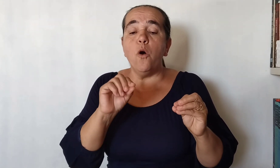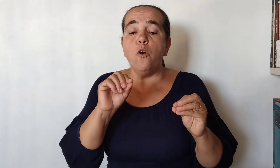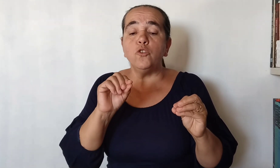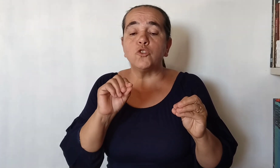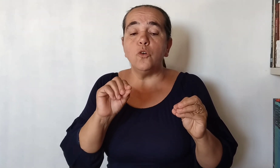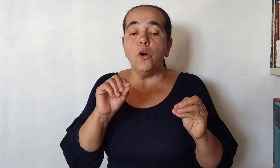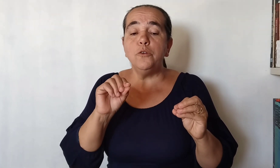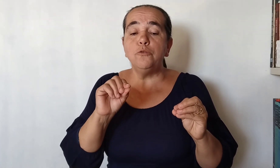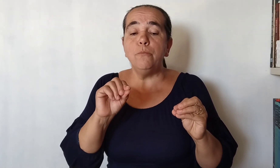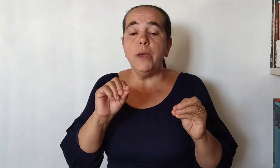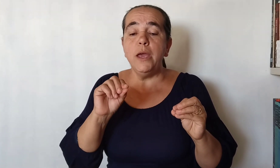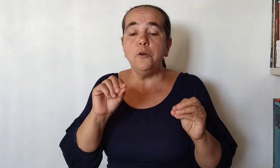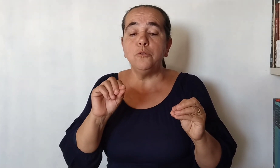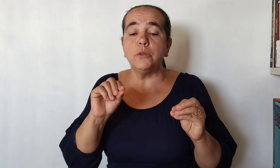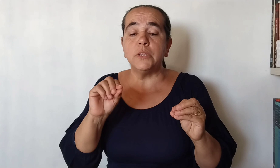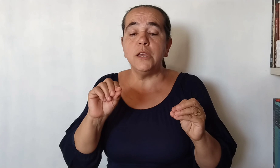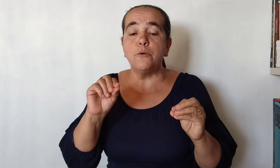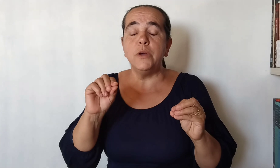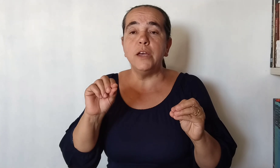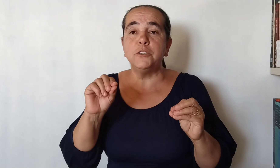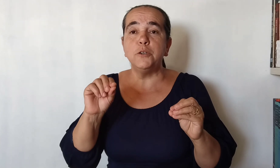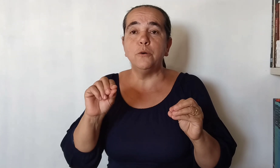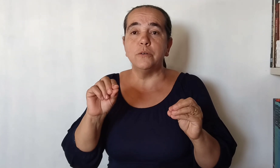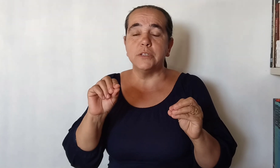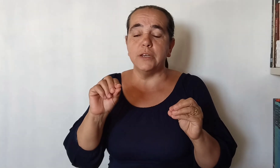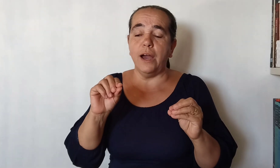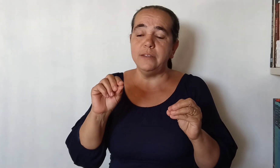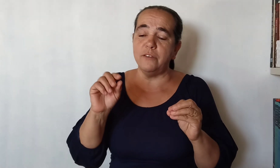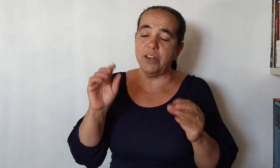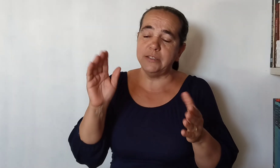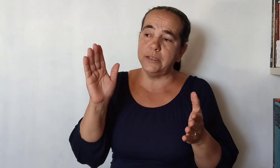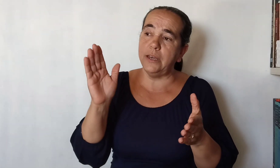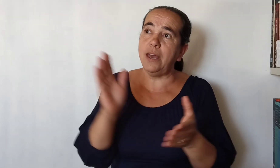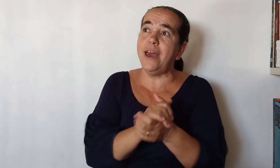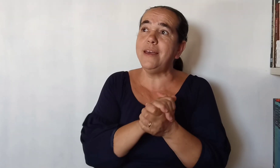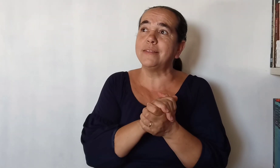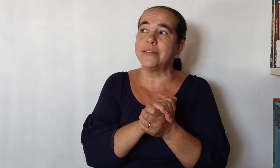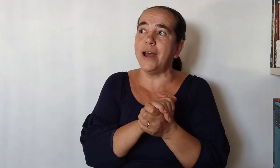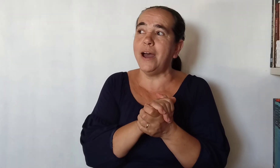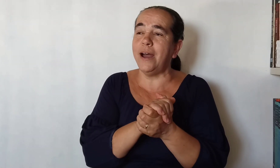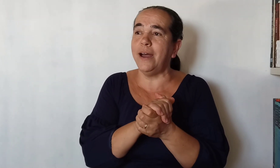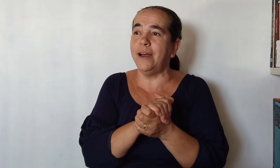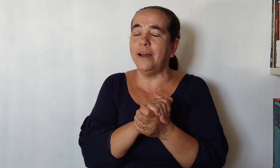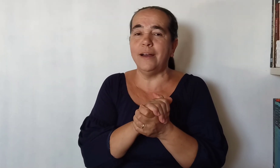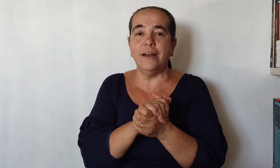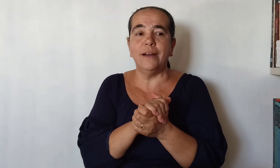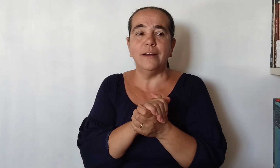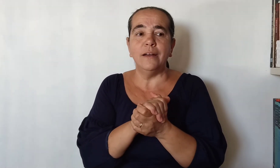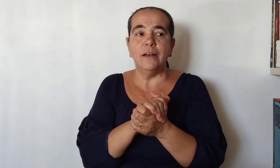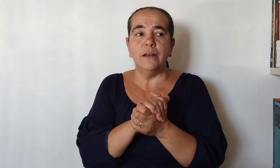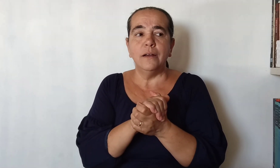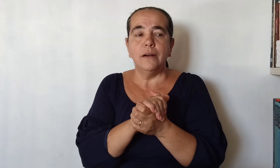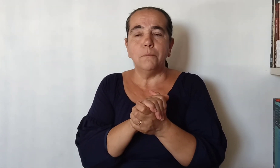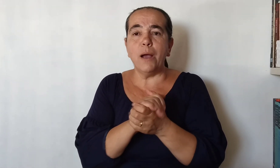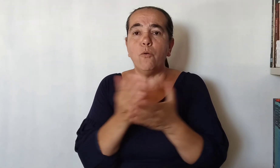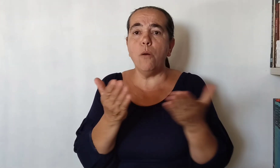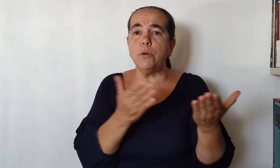Semeou o joio no meio do trigo e retirou-se. Aí você fala assim, eita! Mas como que eu